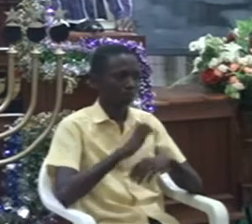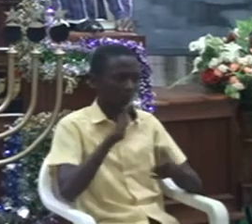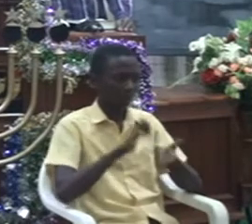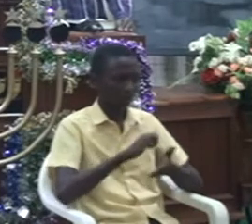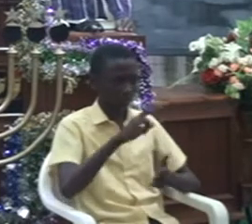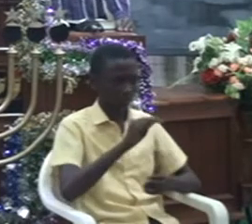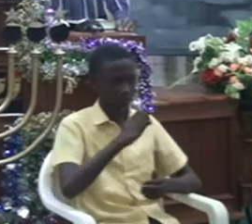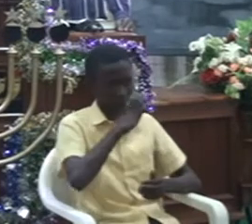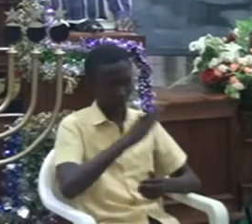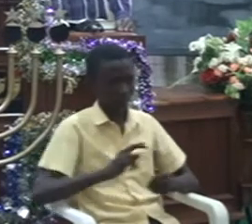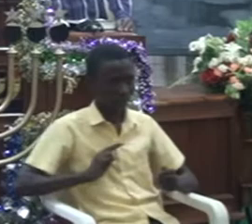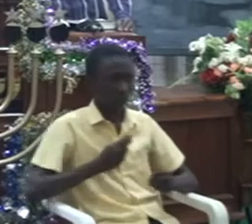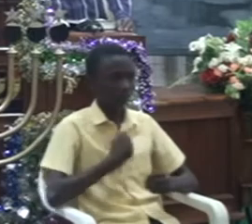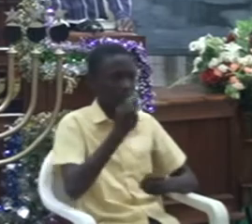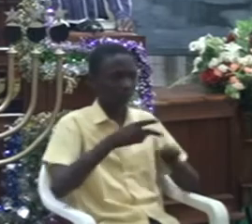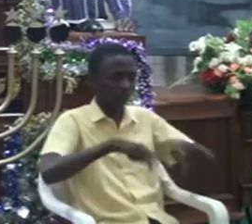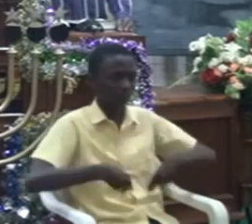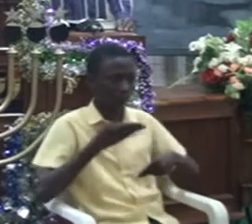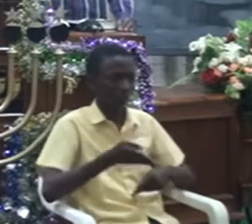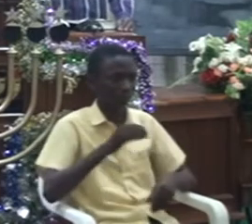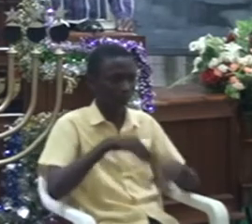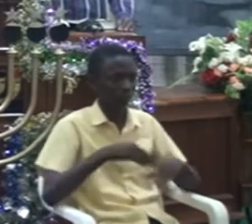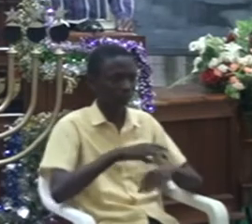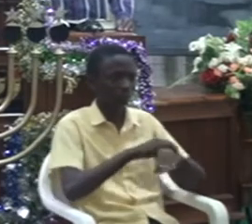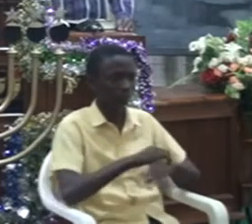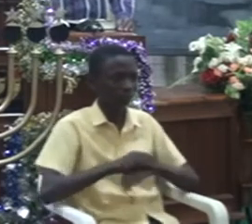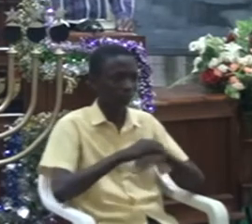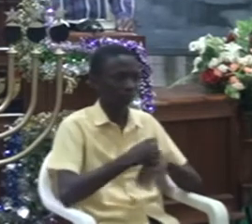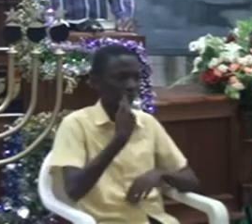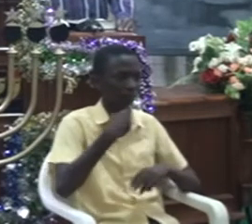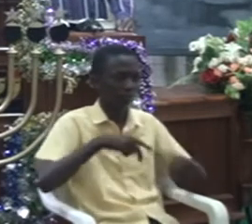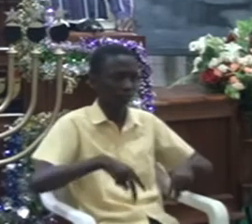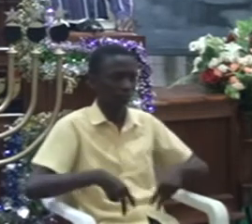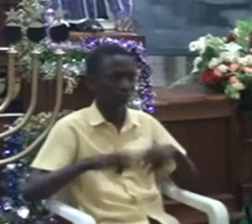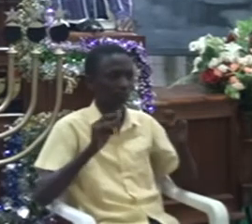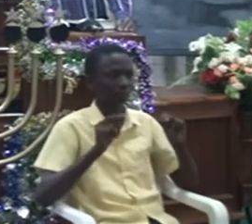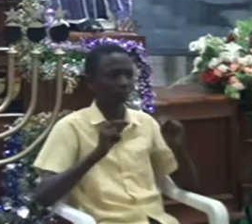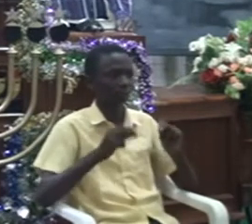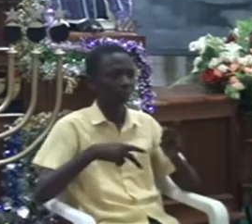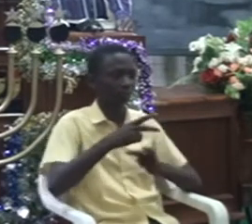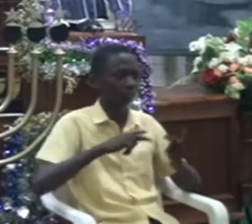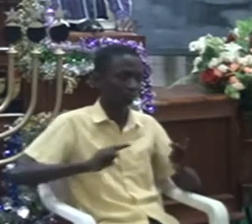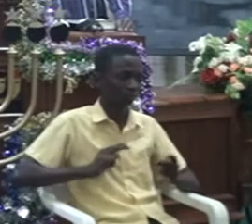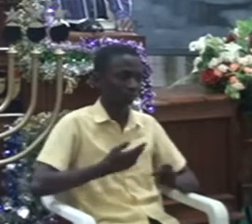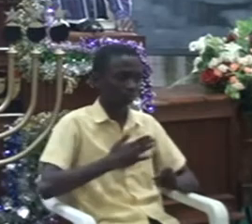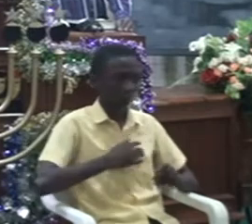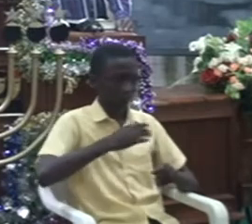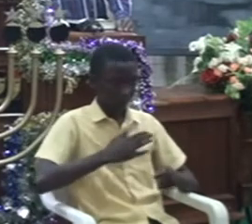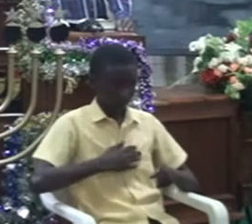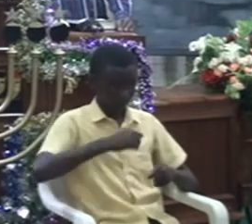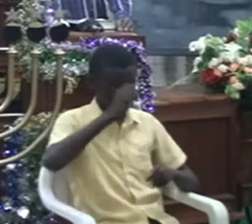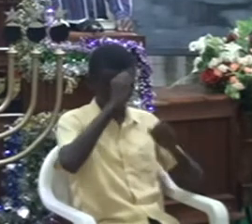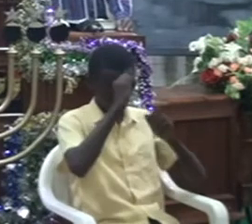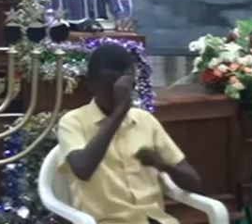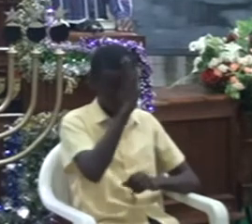ndio wa kwanza sisi tunaishi leo kwa hii dunia. Haiko sio ndio wa kwanza kuishi kwa hii dunia. Parmi nous, moi mon père n'existe plus, ma mère